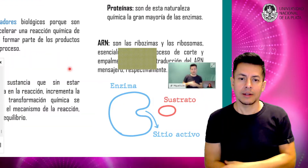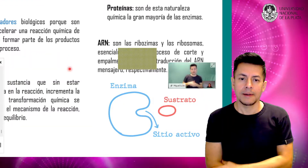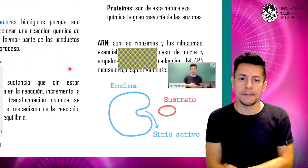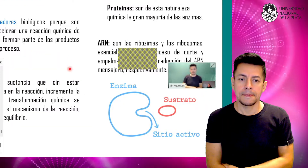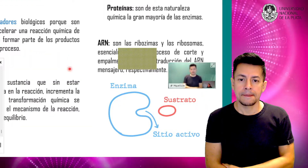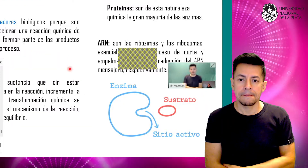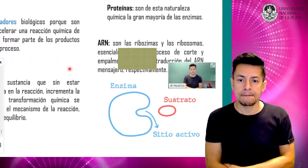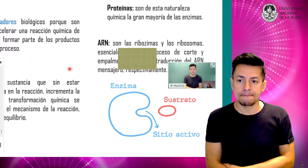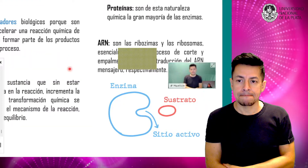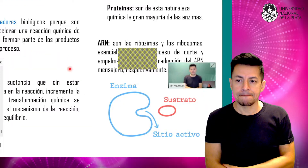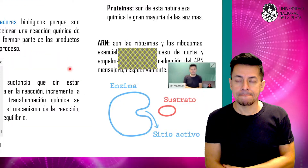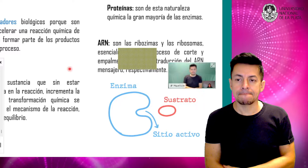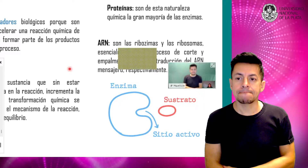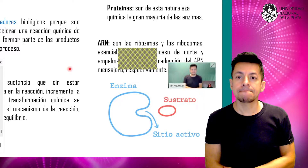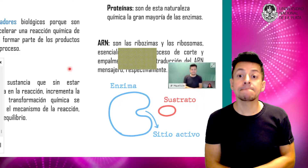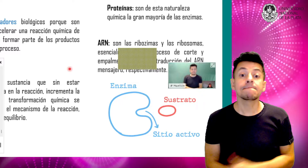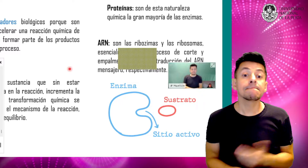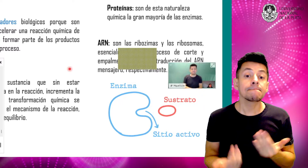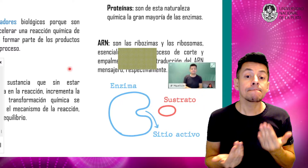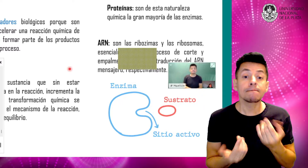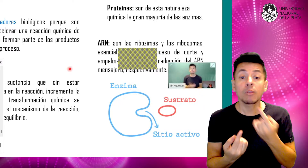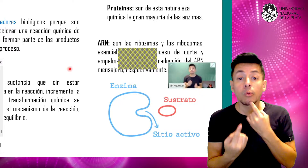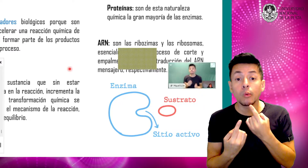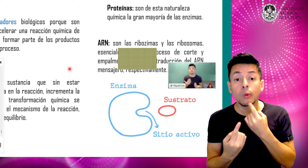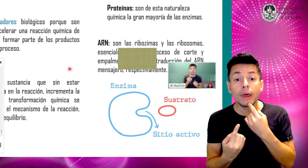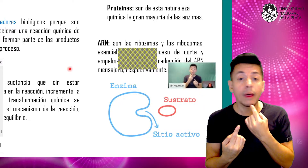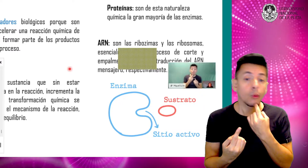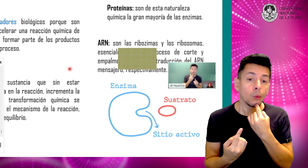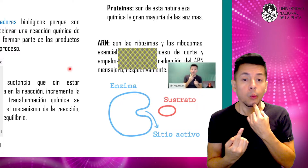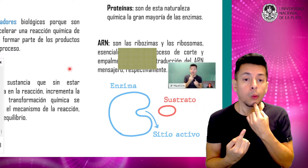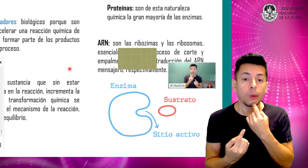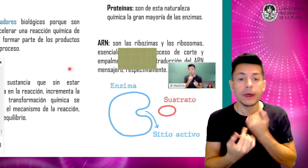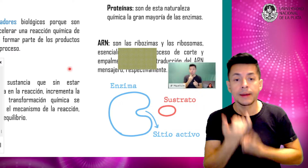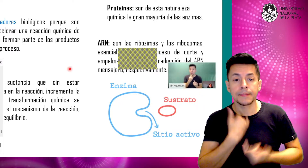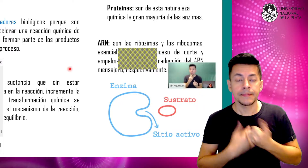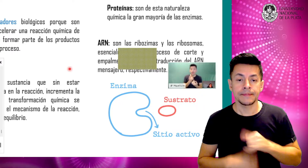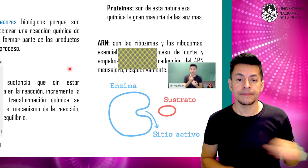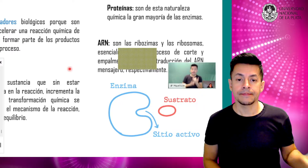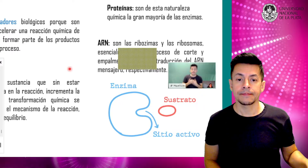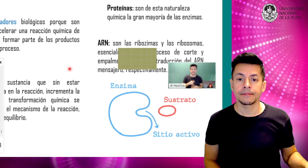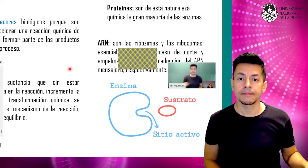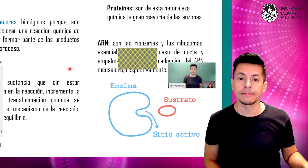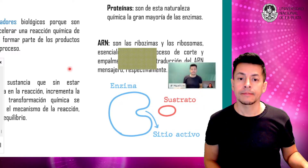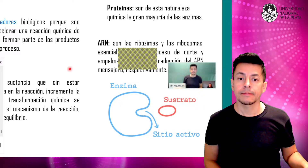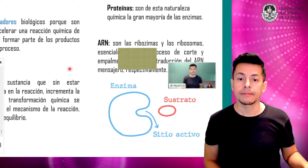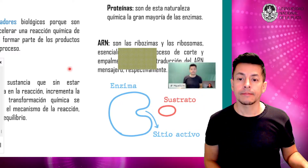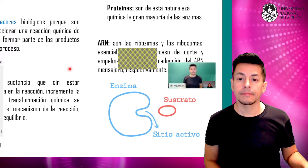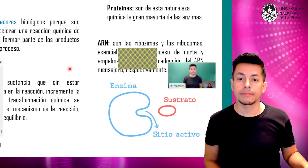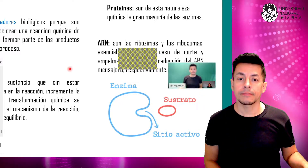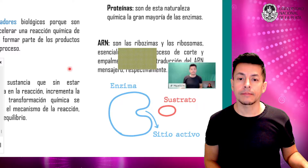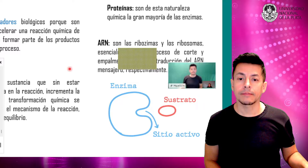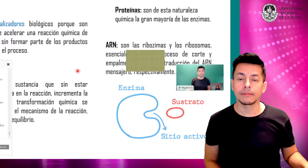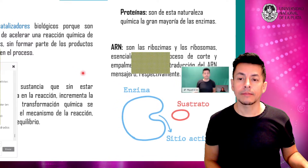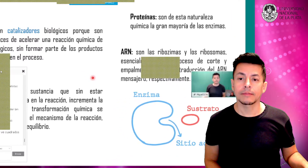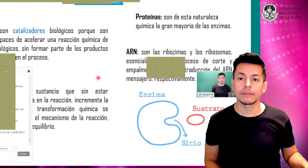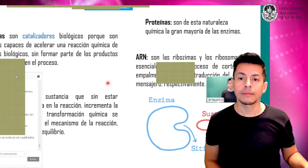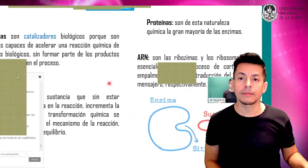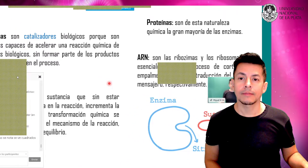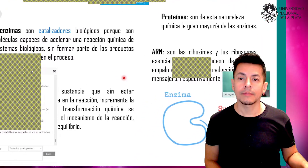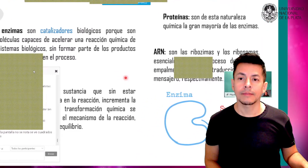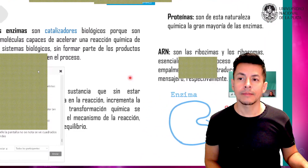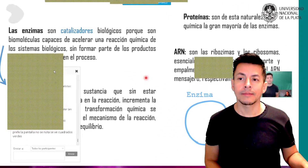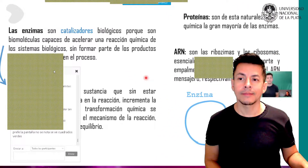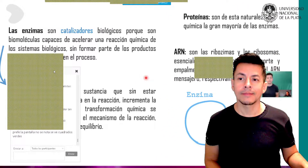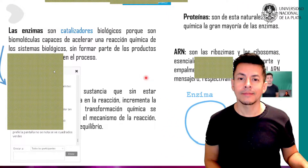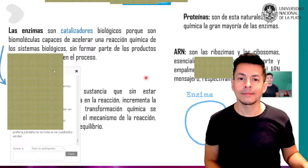Bien, ahí abrí el chat para ver dudas. Me dicen, la pantalla se nota, se ven cuadrados verdes. Sí, ven